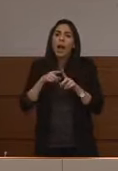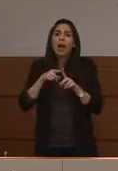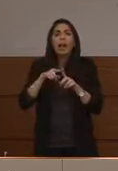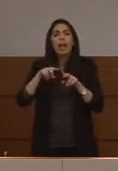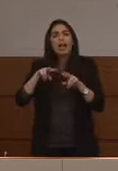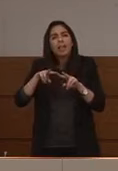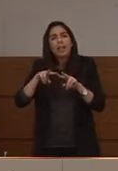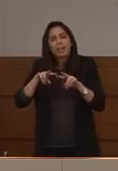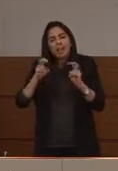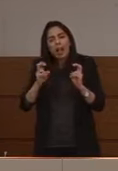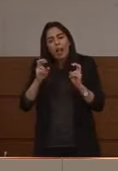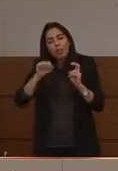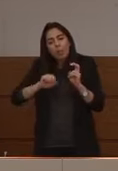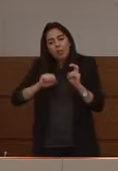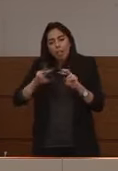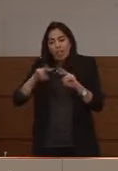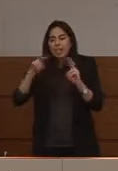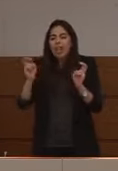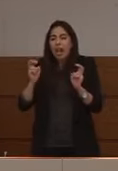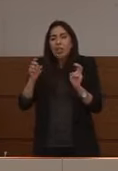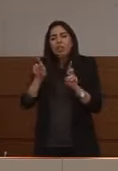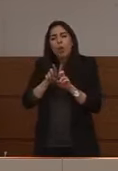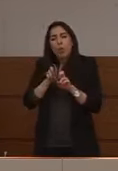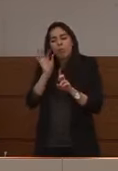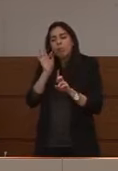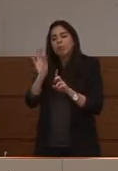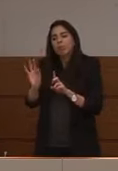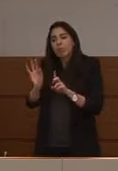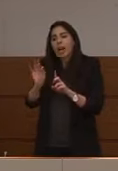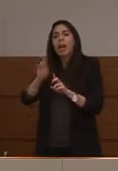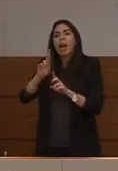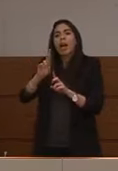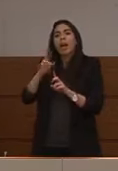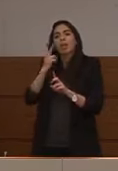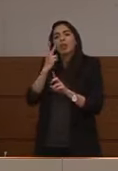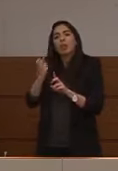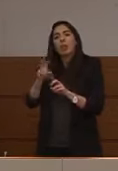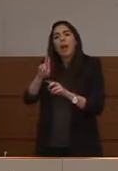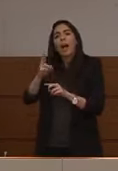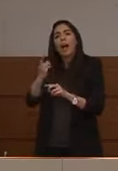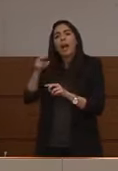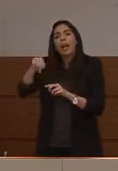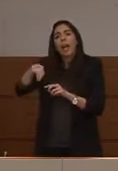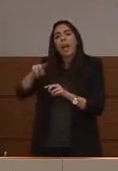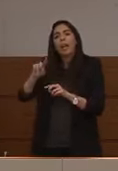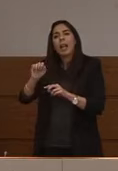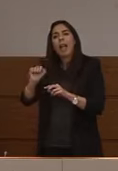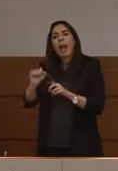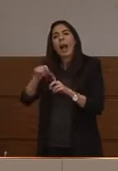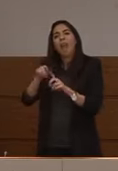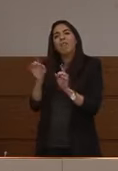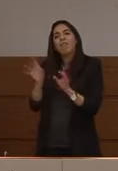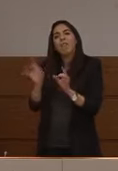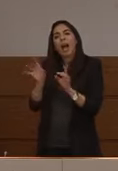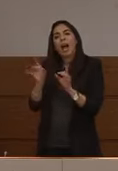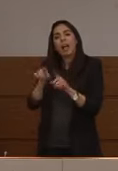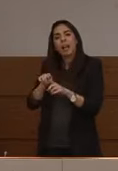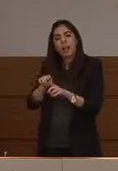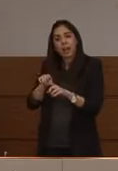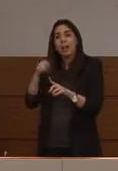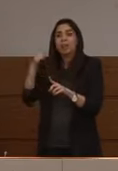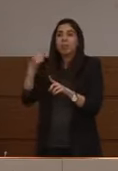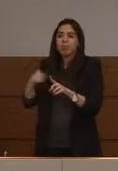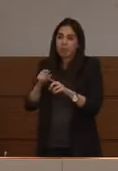basati sull'identificazione del rene a virale che è e lo ripeto il golden standard per